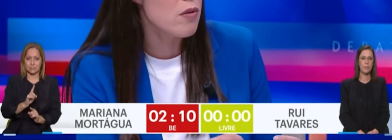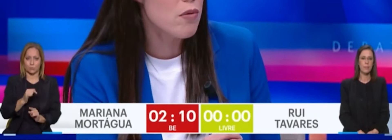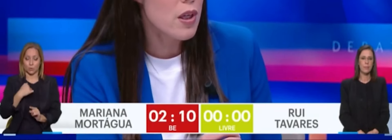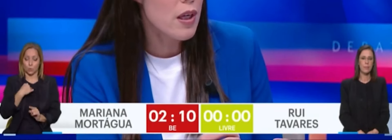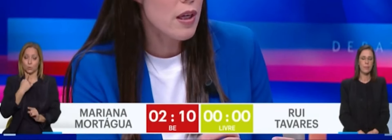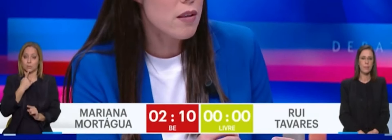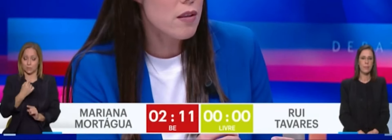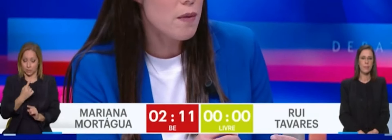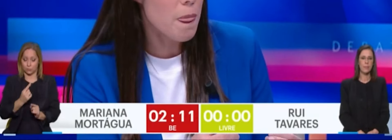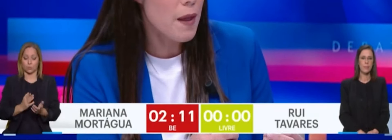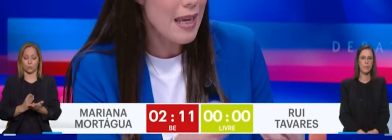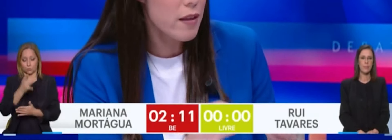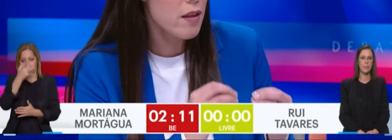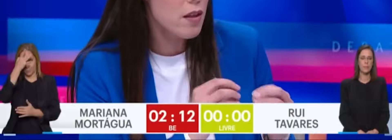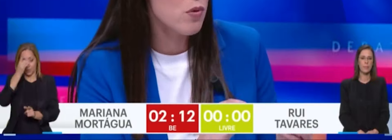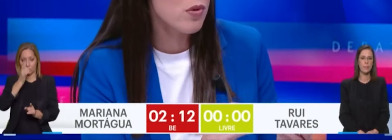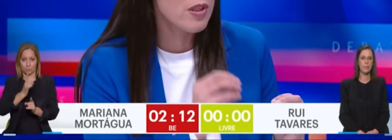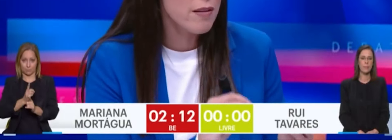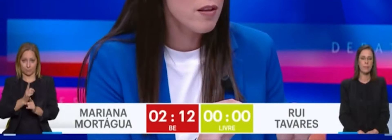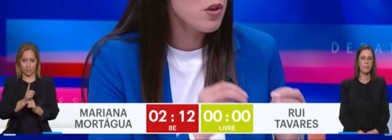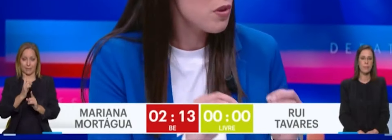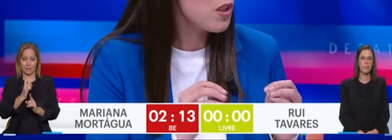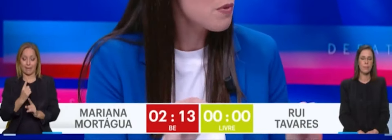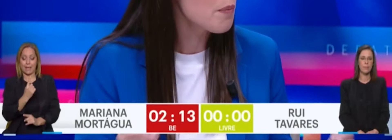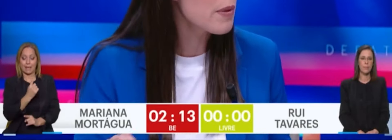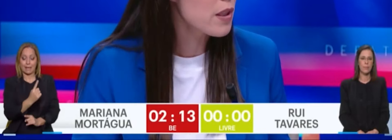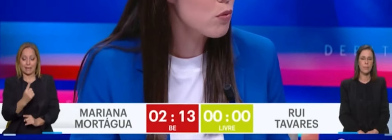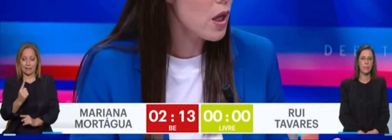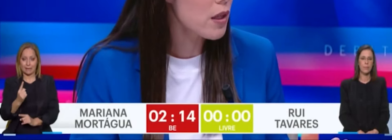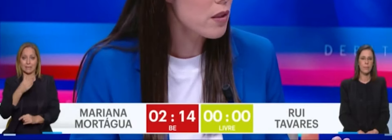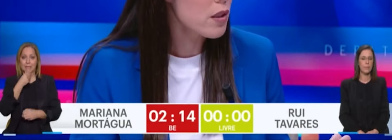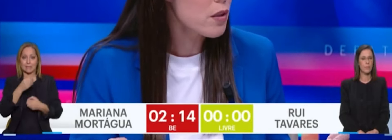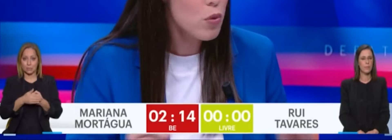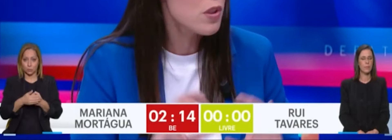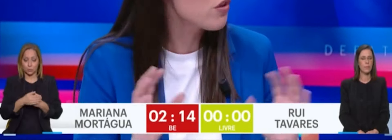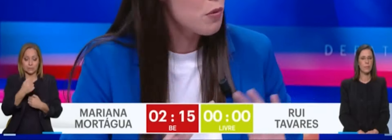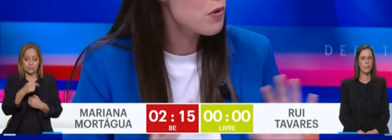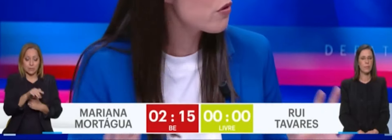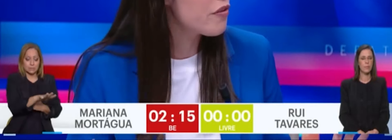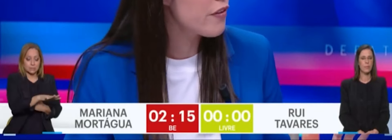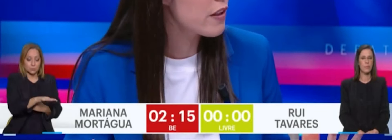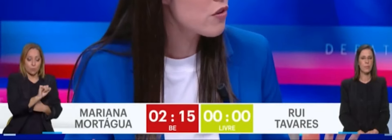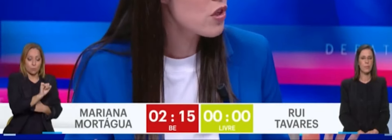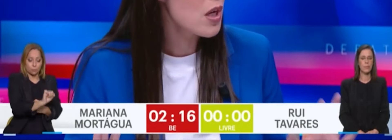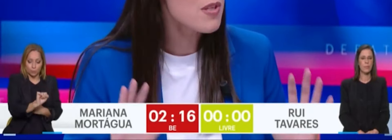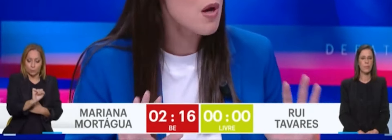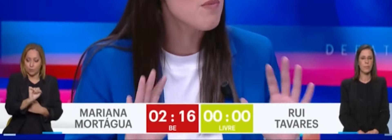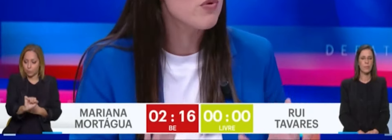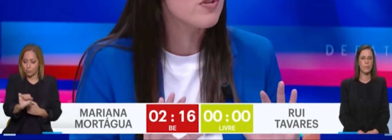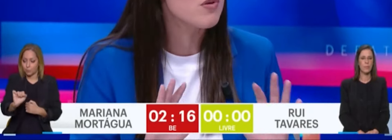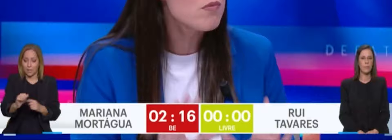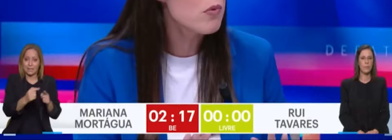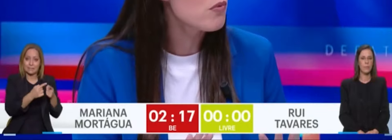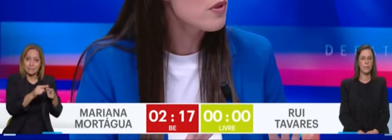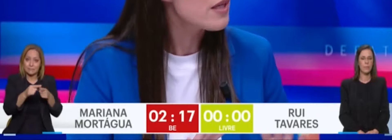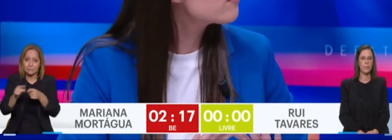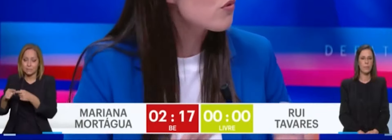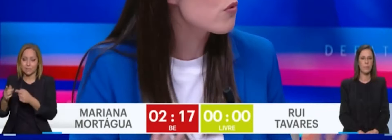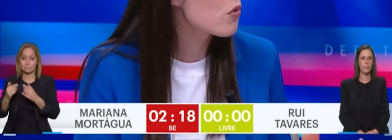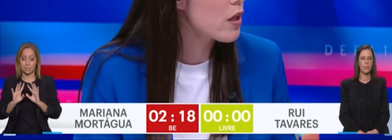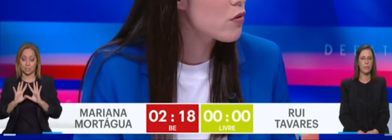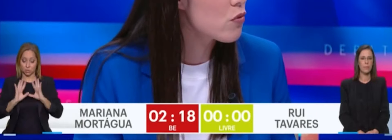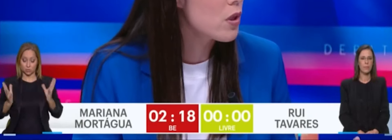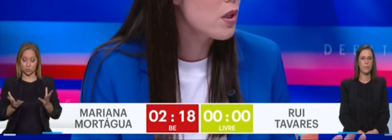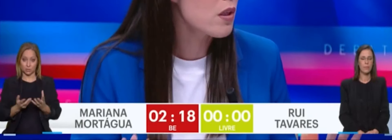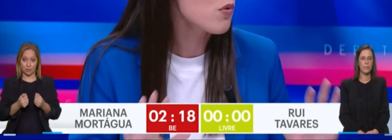mantenho é que cada idoso trá ti a sua situação particular todos eles situações diferentes mas há uma coisa comum entre